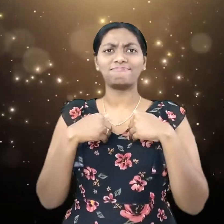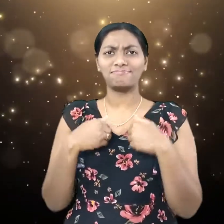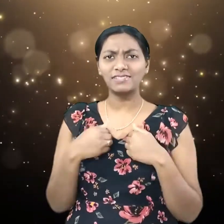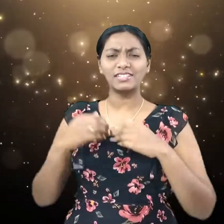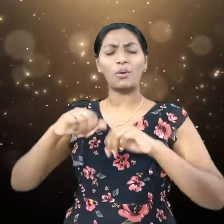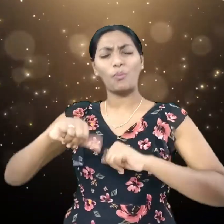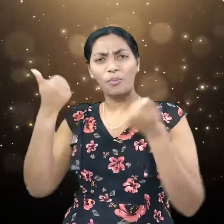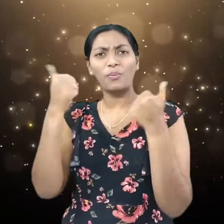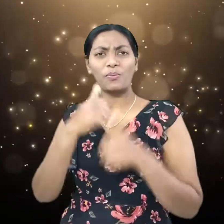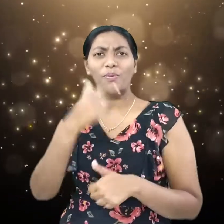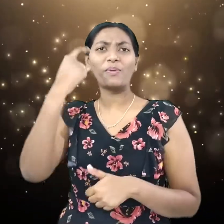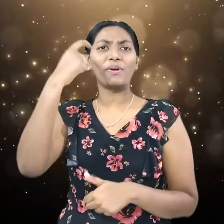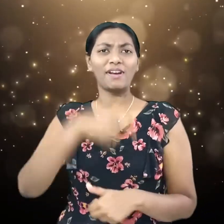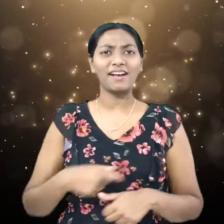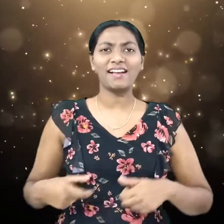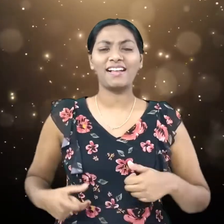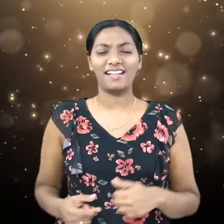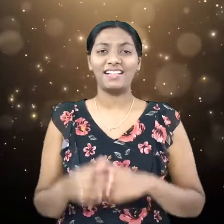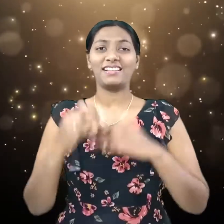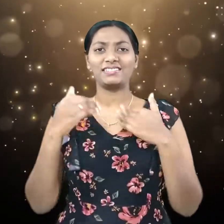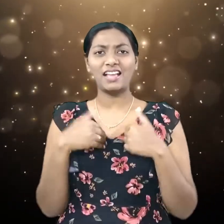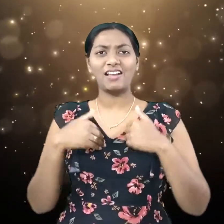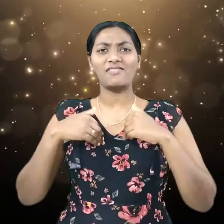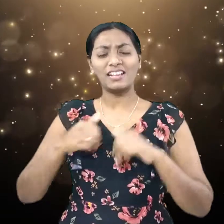मैं हूँ एक विजयी,